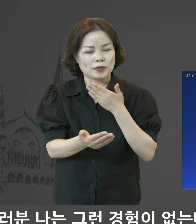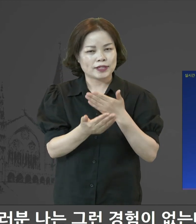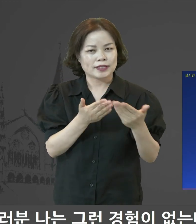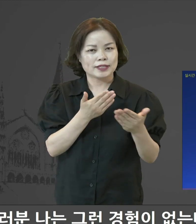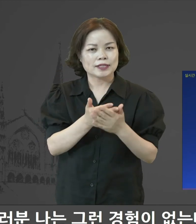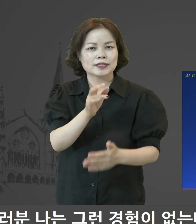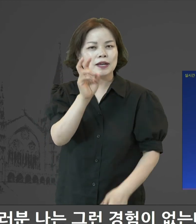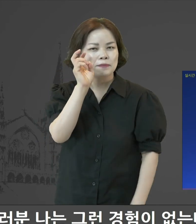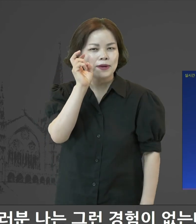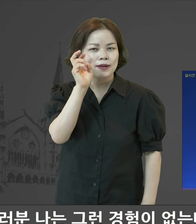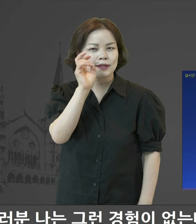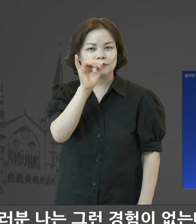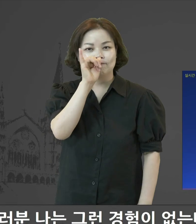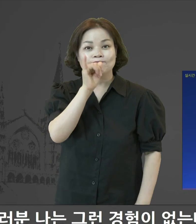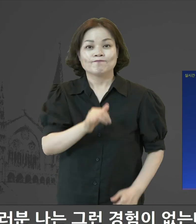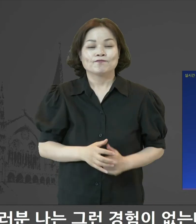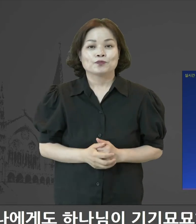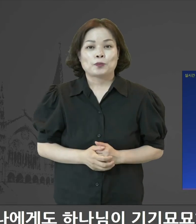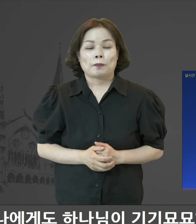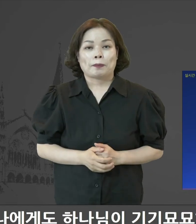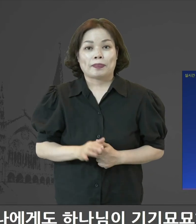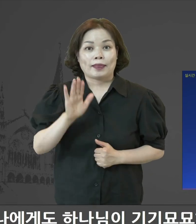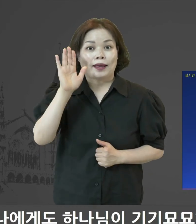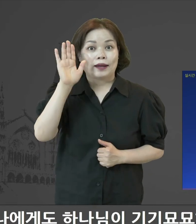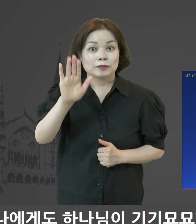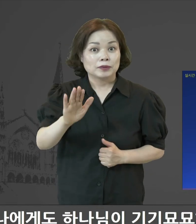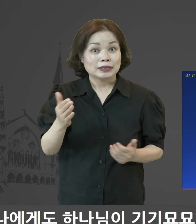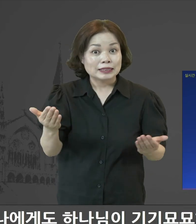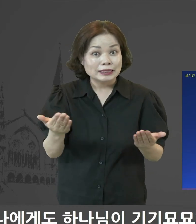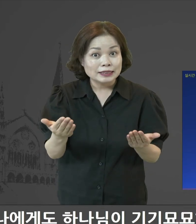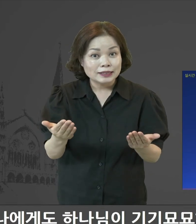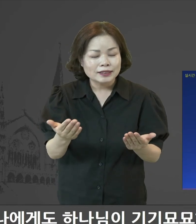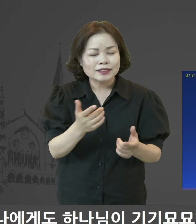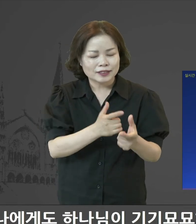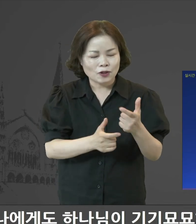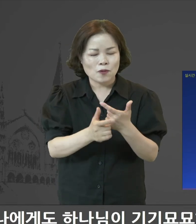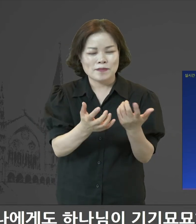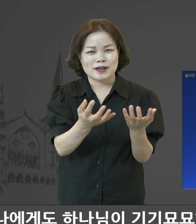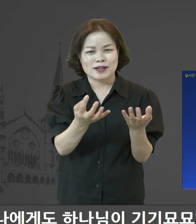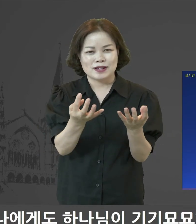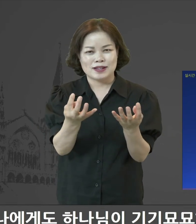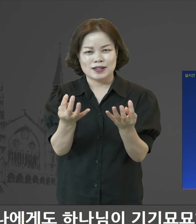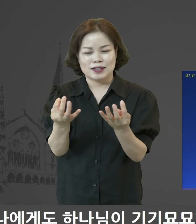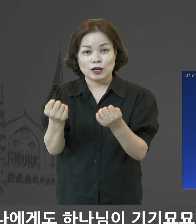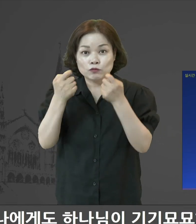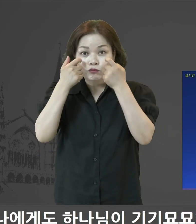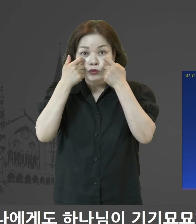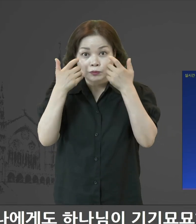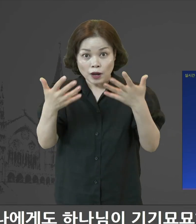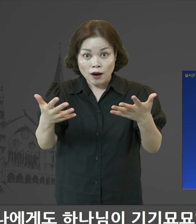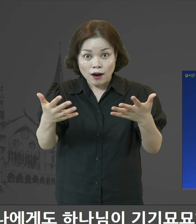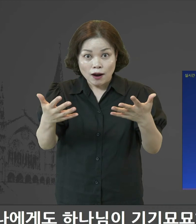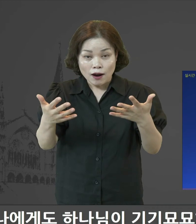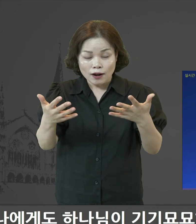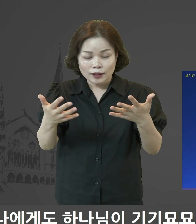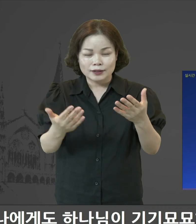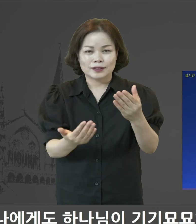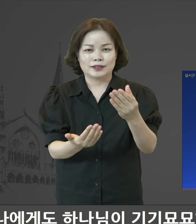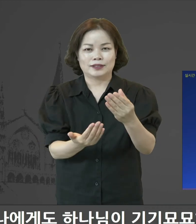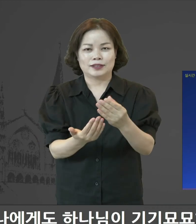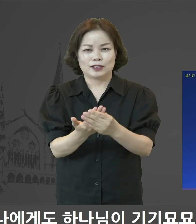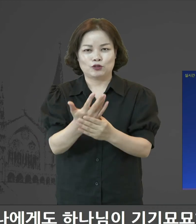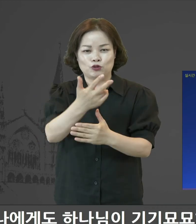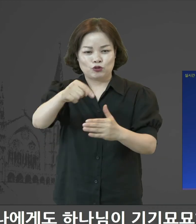있을 겁니다. 앞으로는 그런 일들이 더 많고 분명하게 생길 수 있기를 주